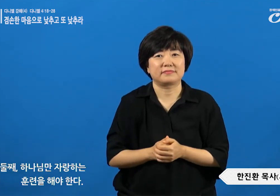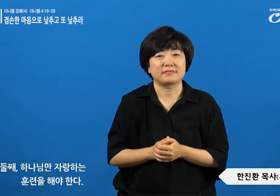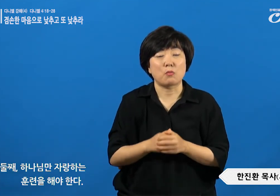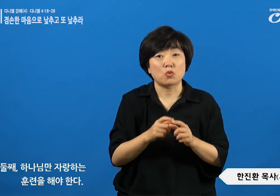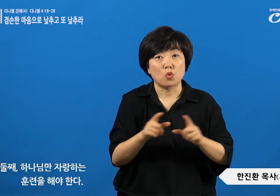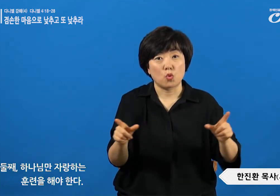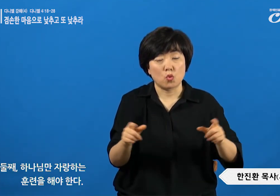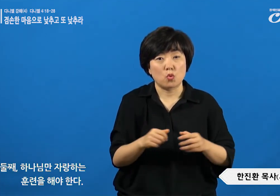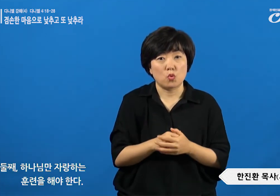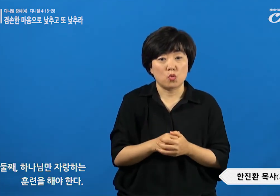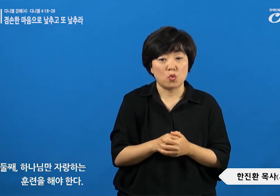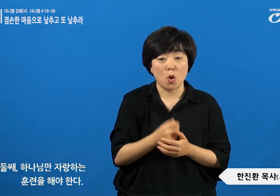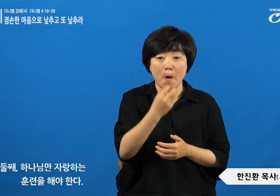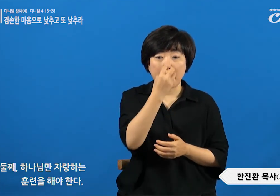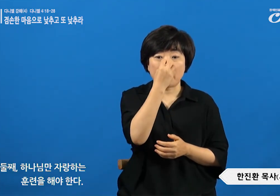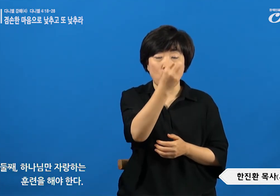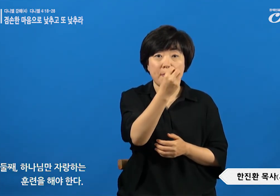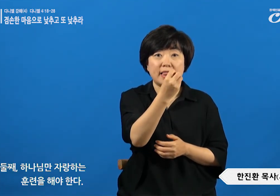흔히